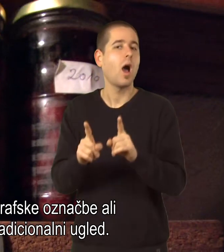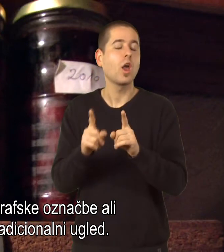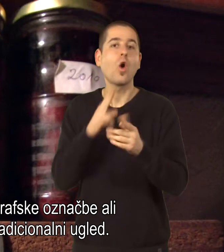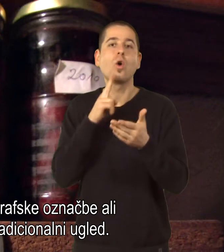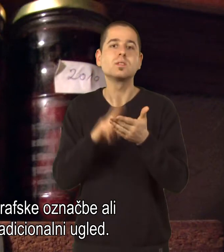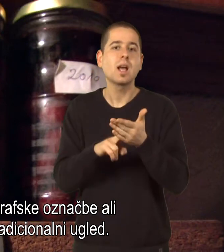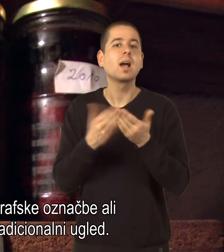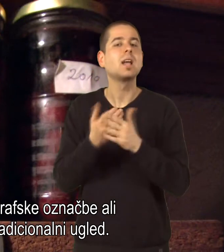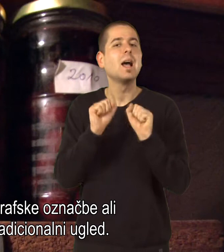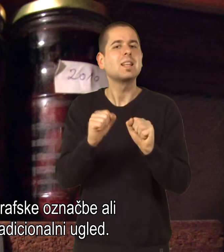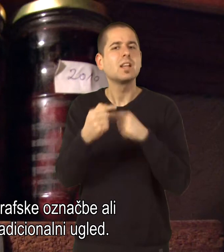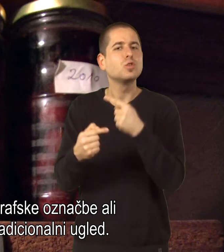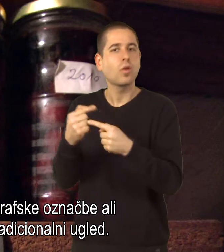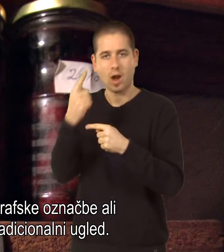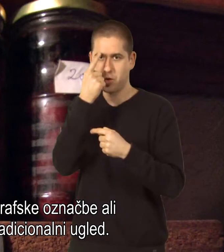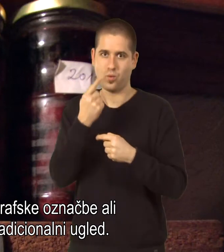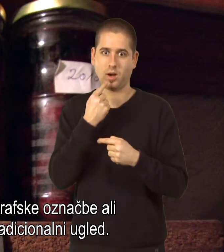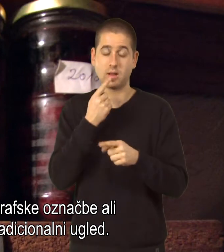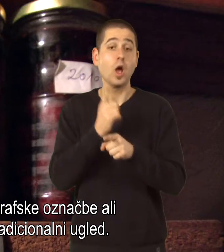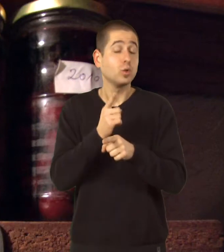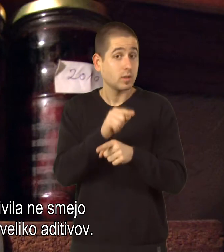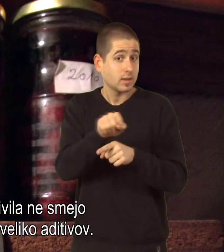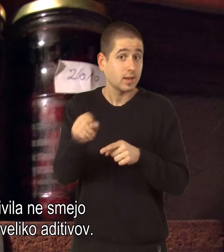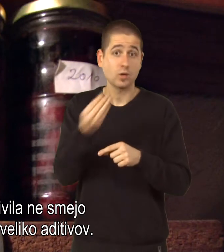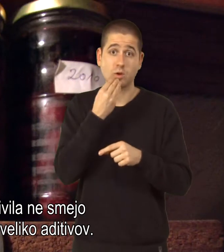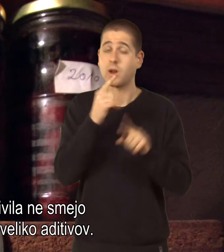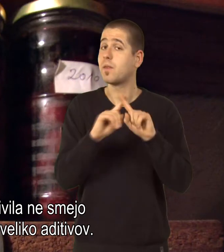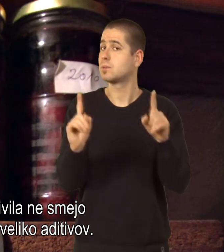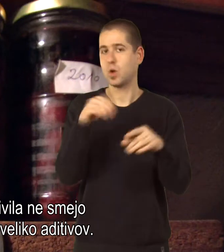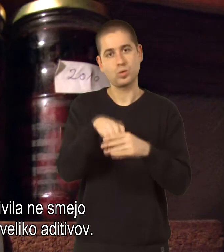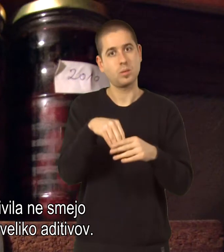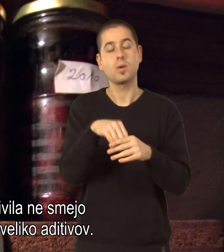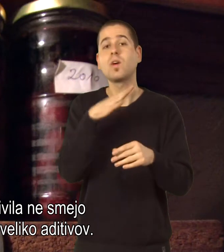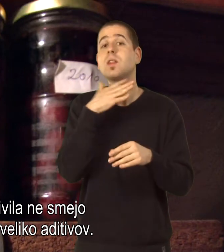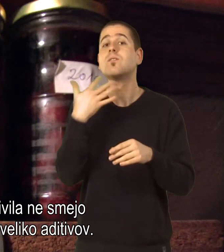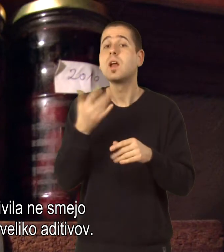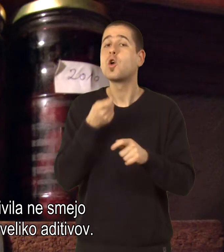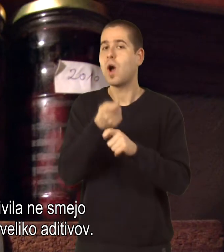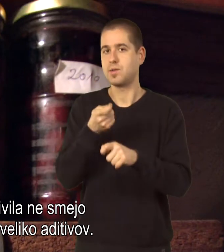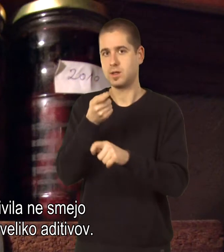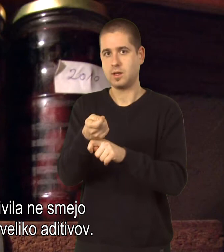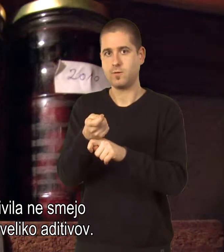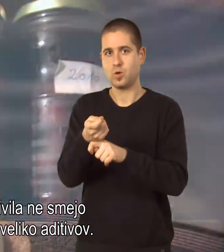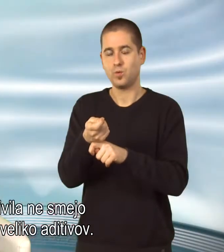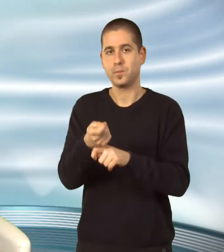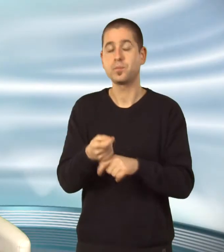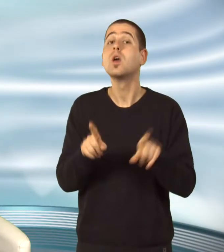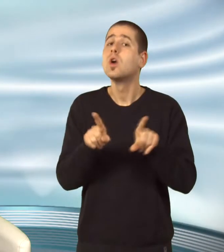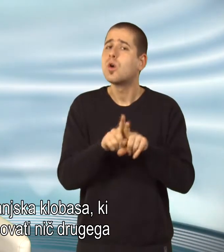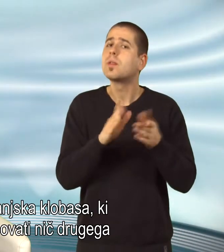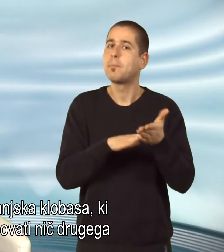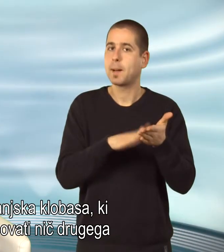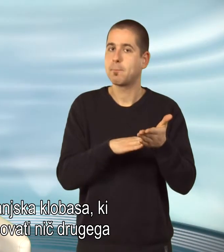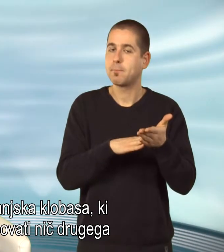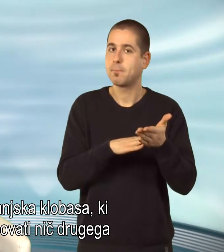ali oznake za tradicionalni ugled. Tudi ta živila ne smejo vsebovati veliko aditivov.